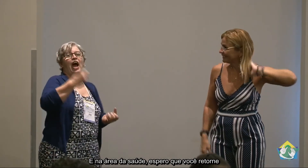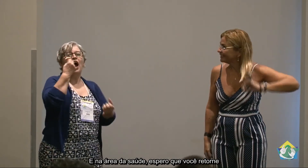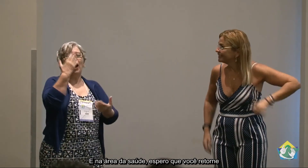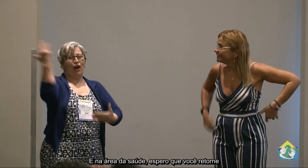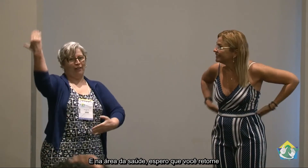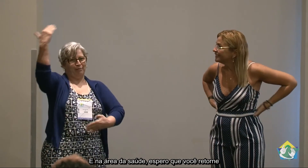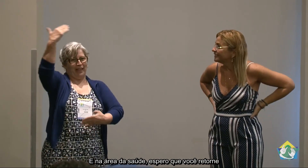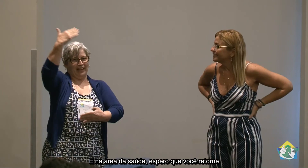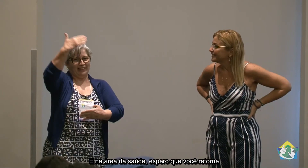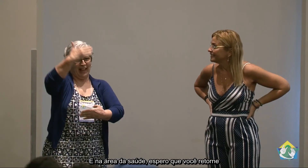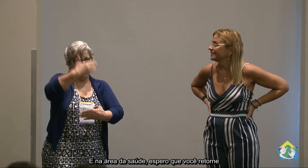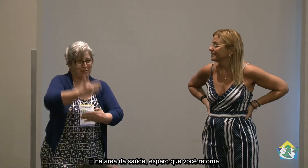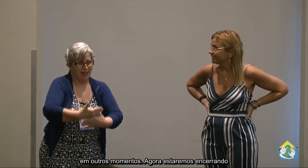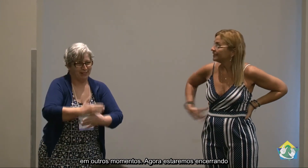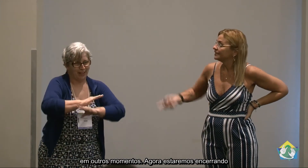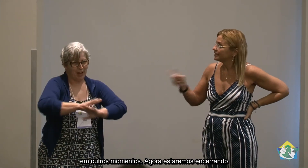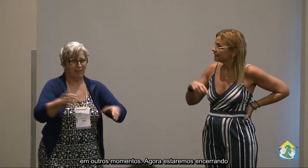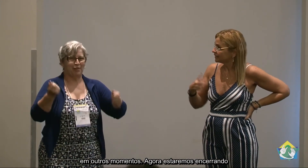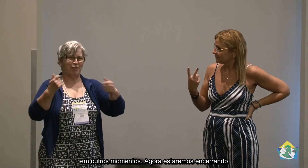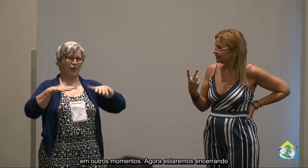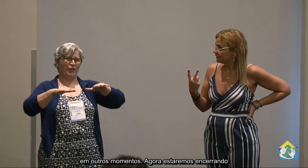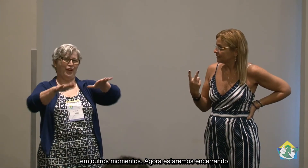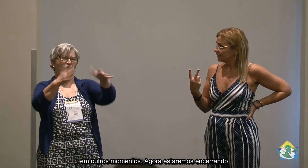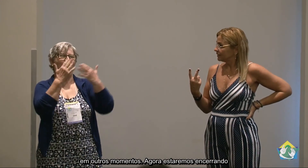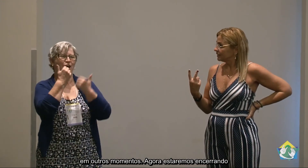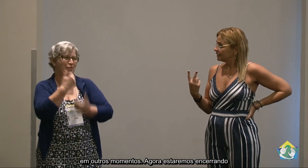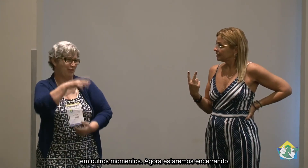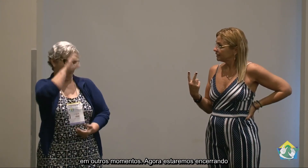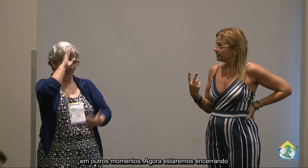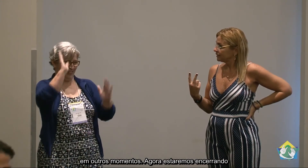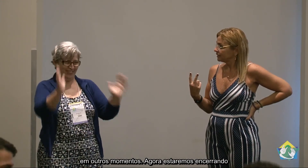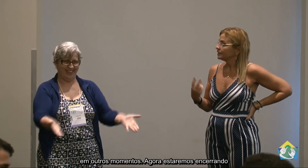que você retorne em outros momentos. Agora estaremos